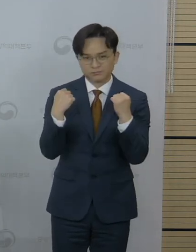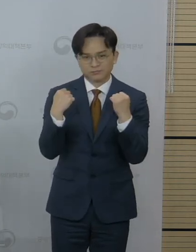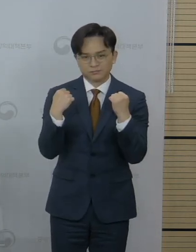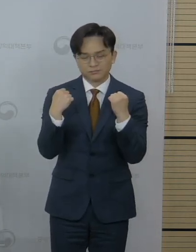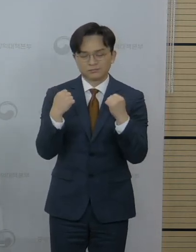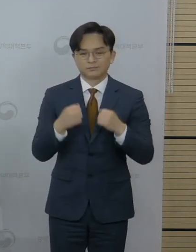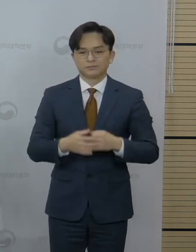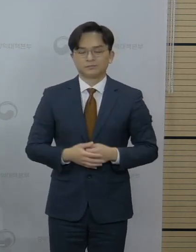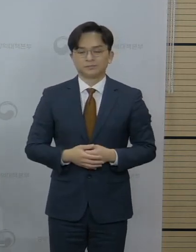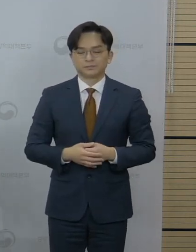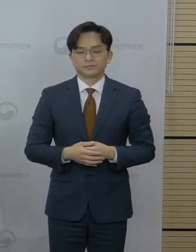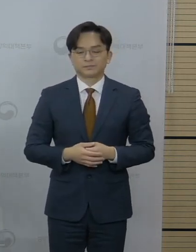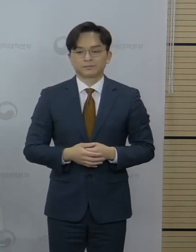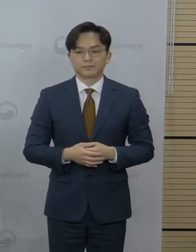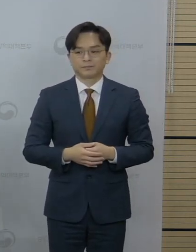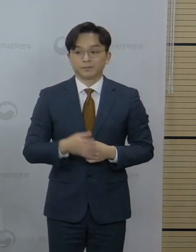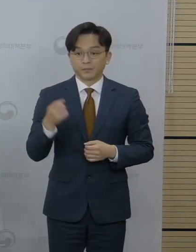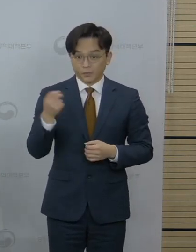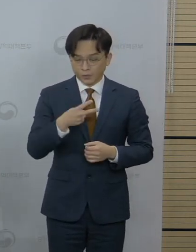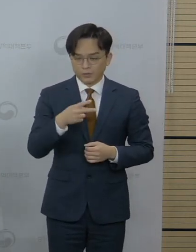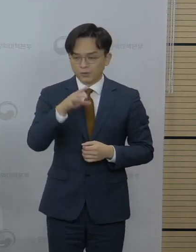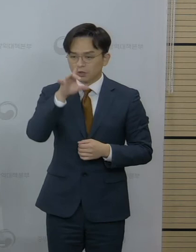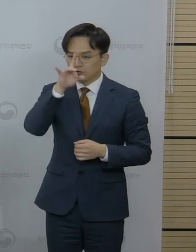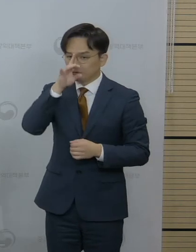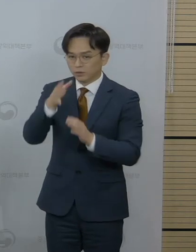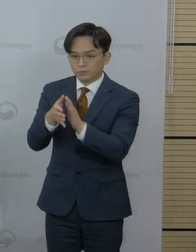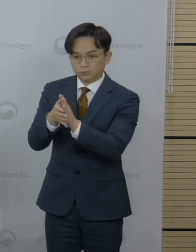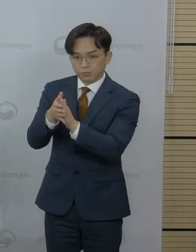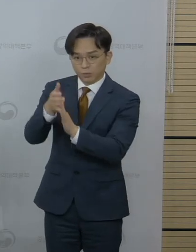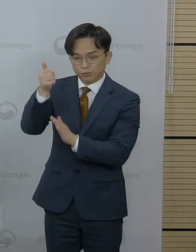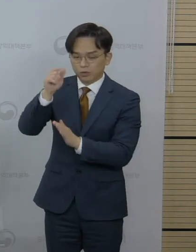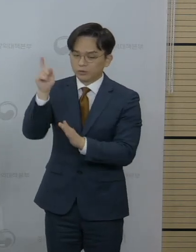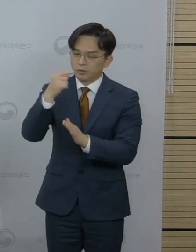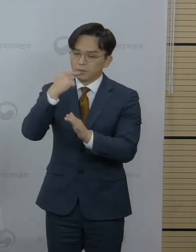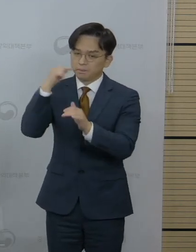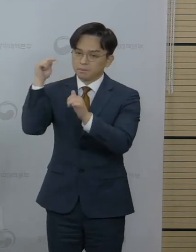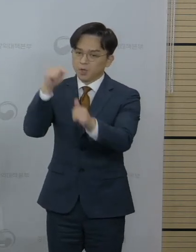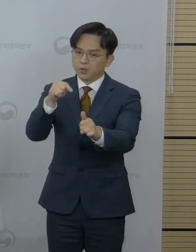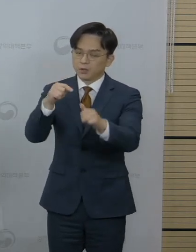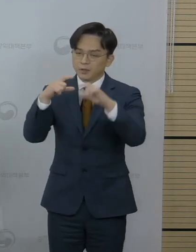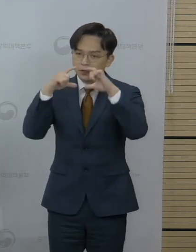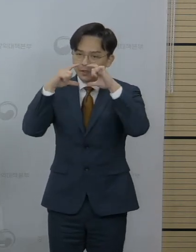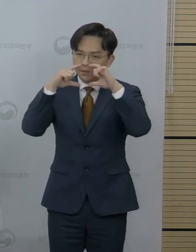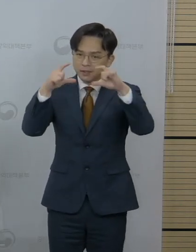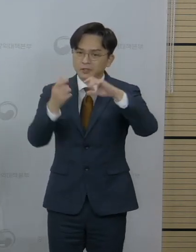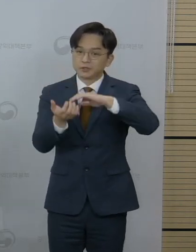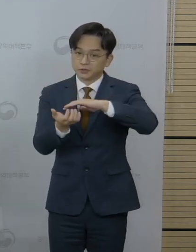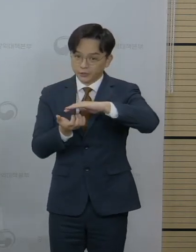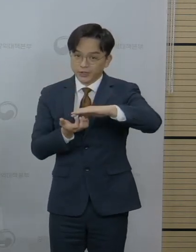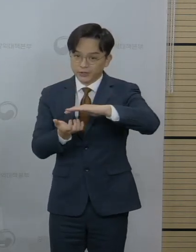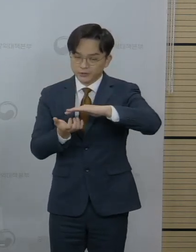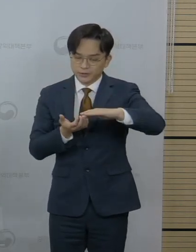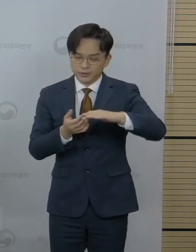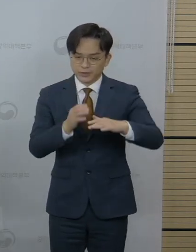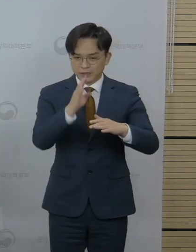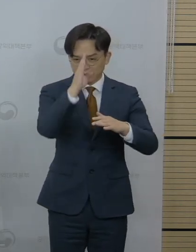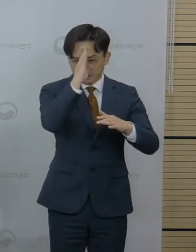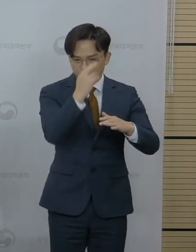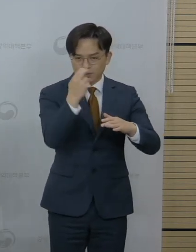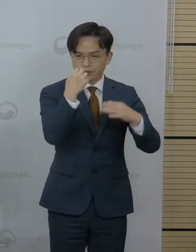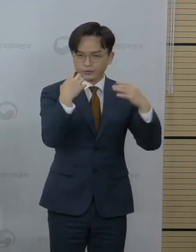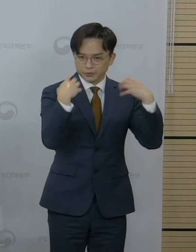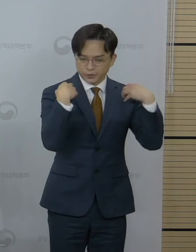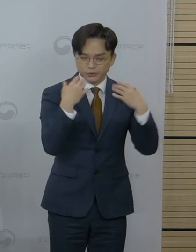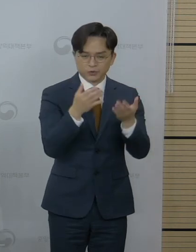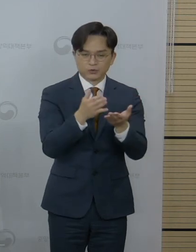해서 충분히 숙고하고 지난 1년에 가까운 기간 동안 시행했던 여러 대책 그리고